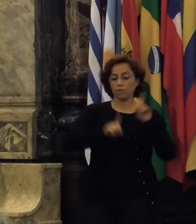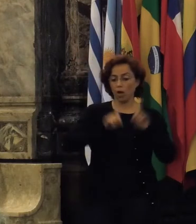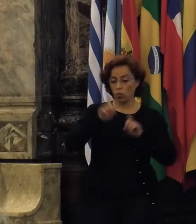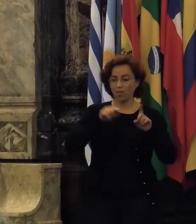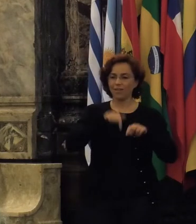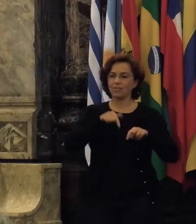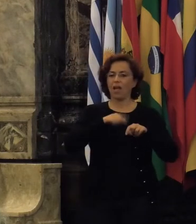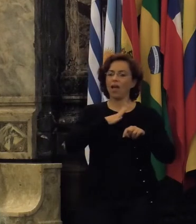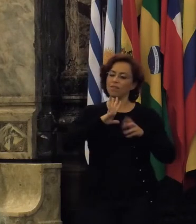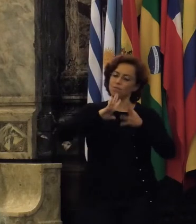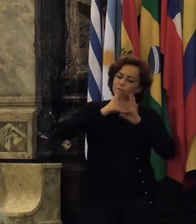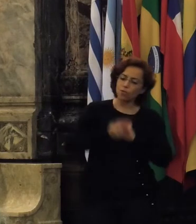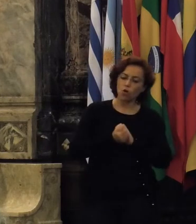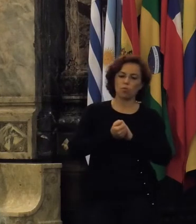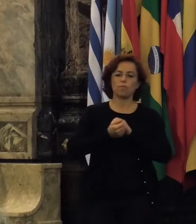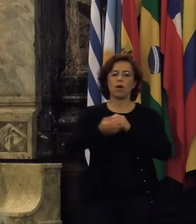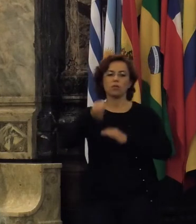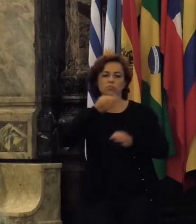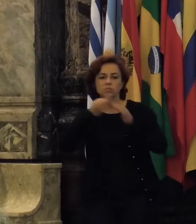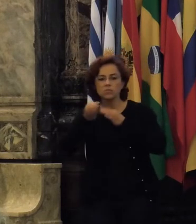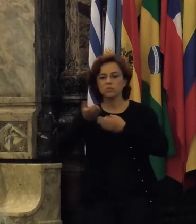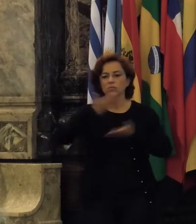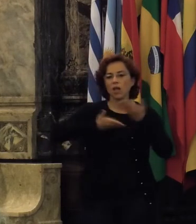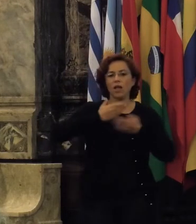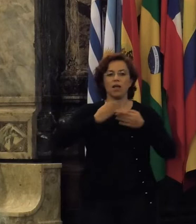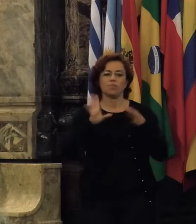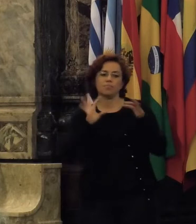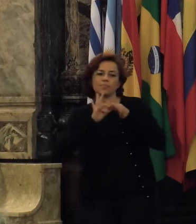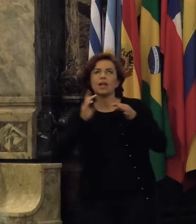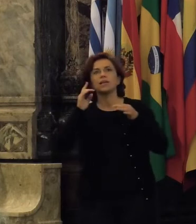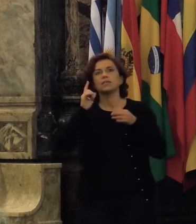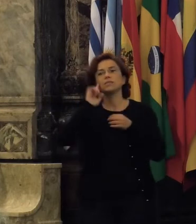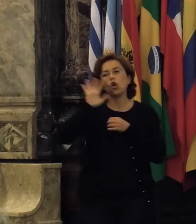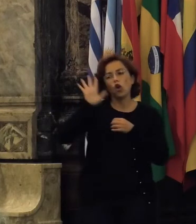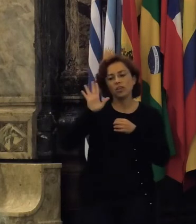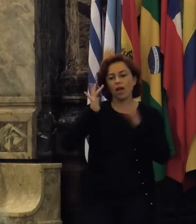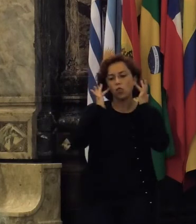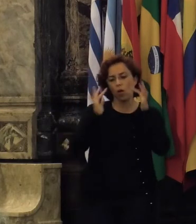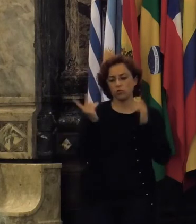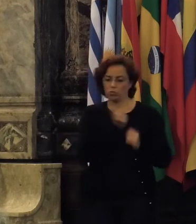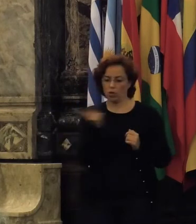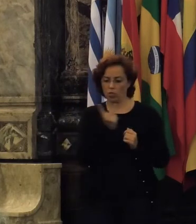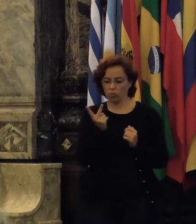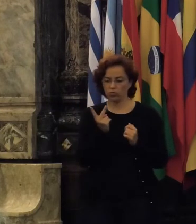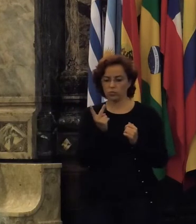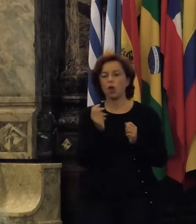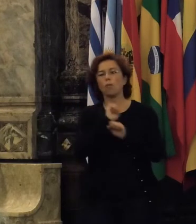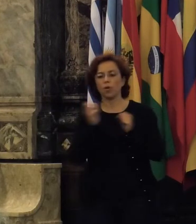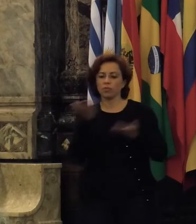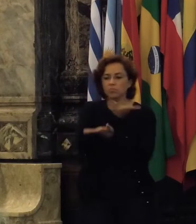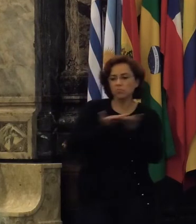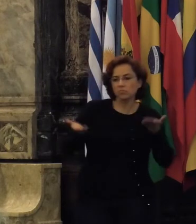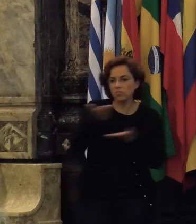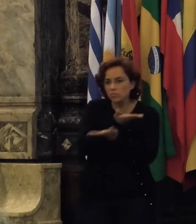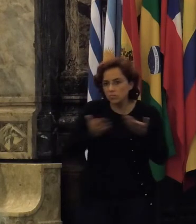este diálogo tan rico entre psicología y educación. Sin confundirse, pero pueden dialogar